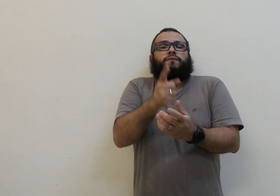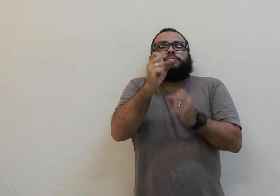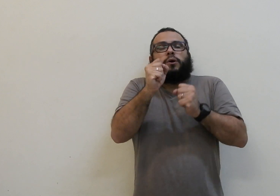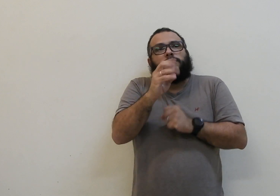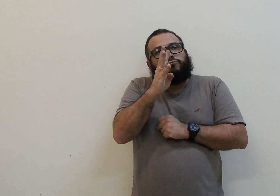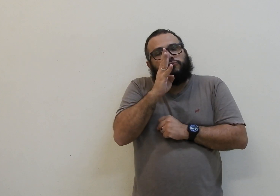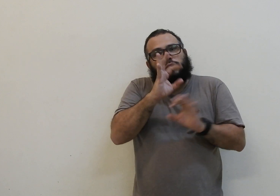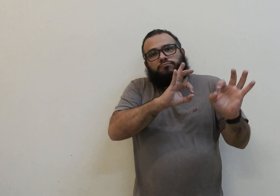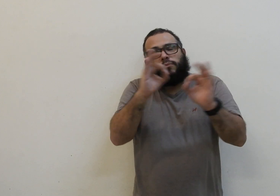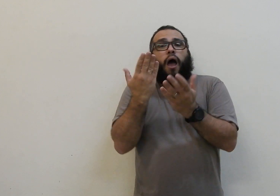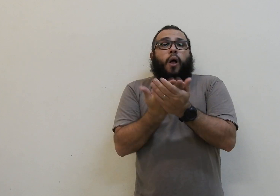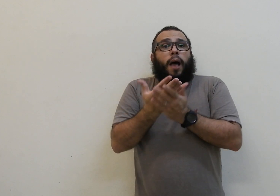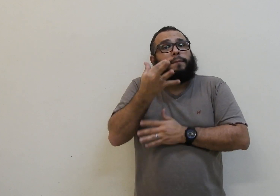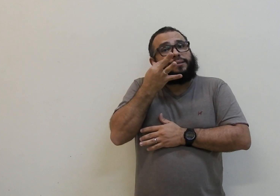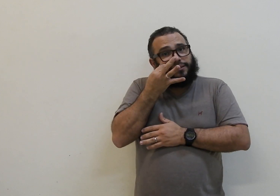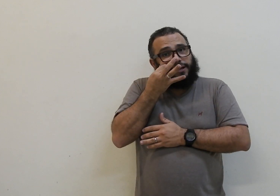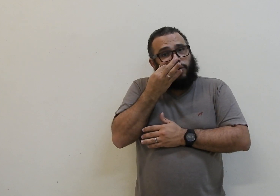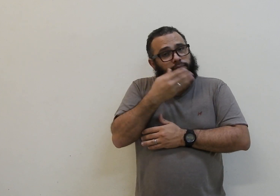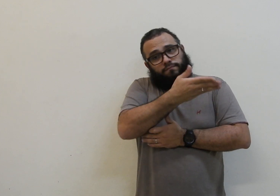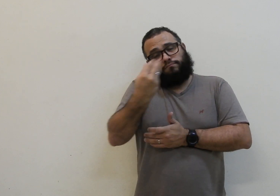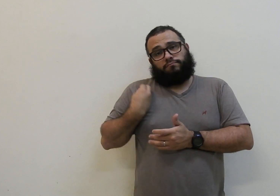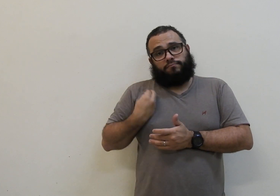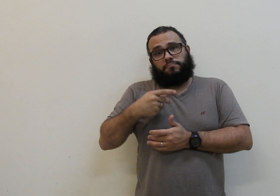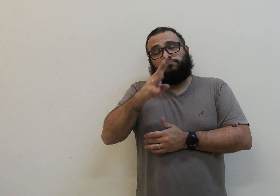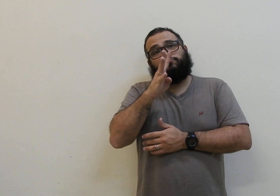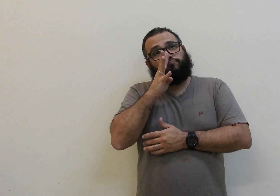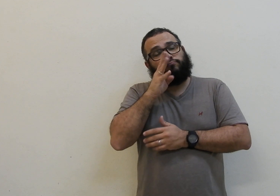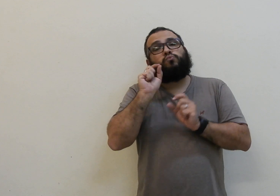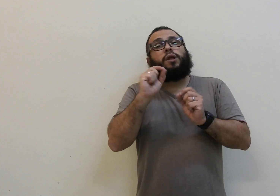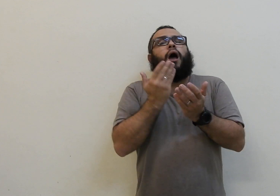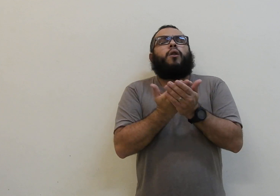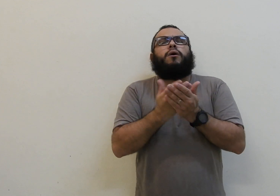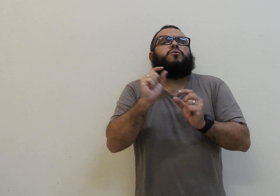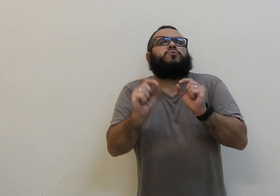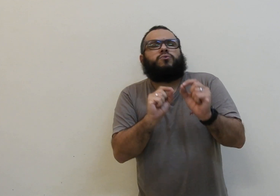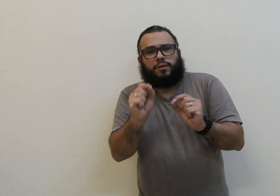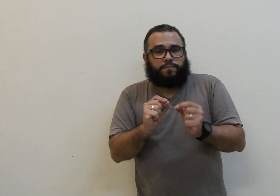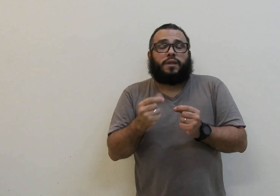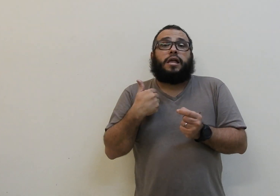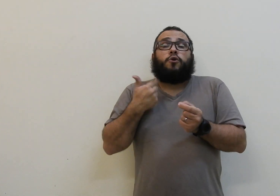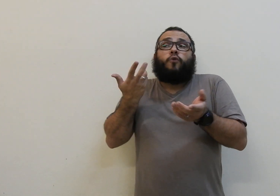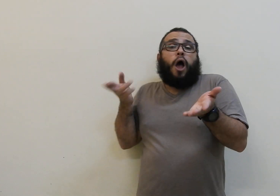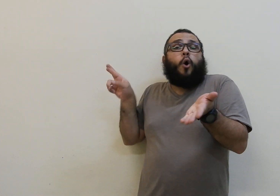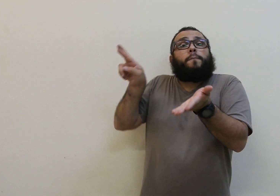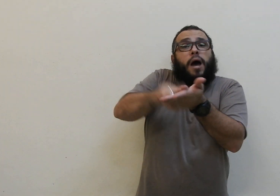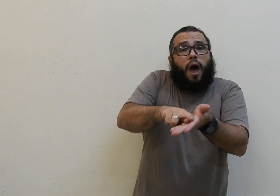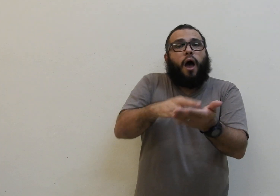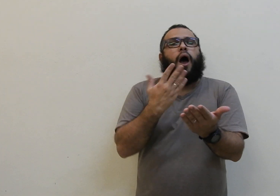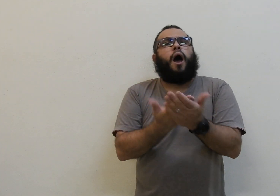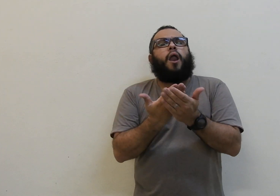videoconferências na gravação. Vocês vão poder assistir essas aulas na aula presencial e tirar suas dúvidas. Então,